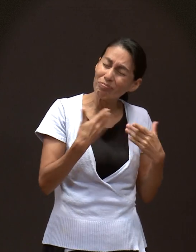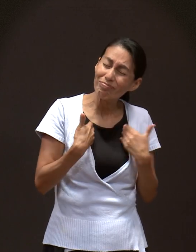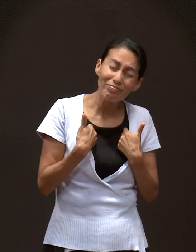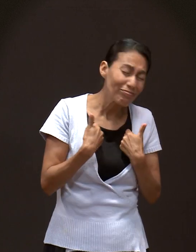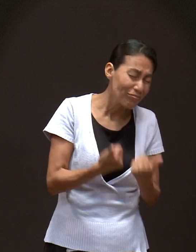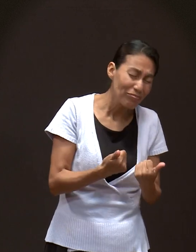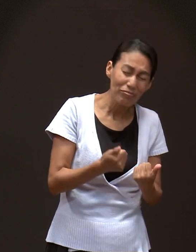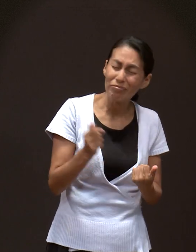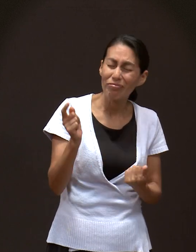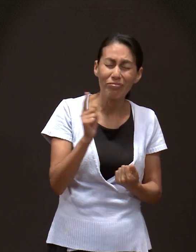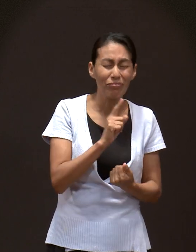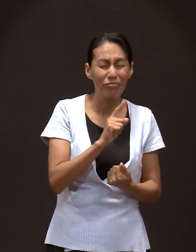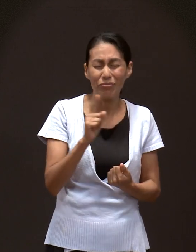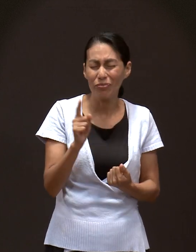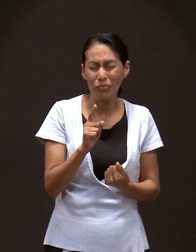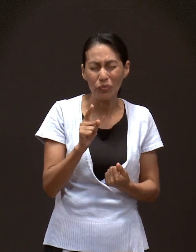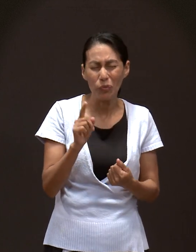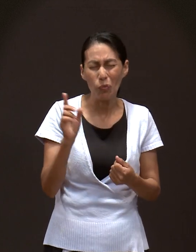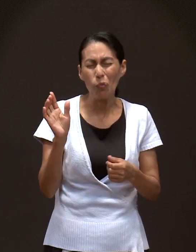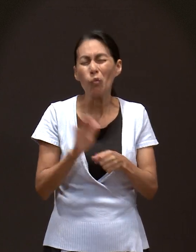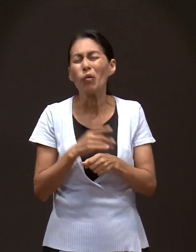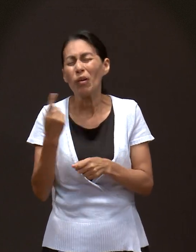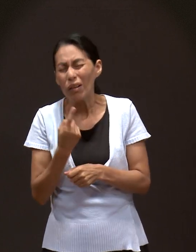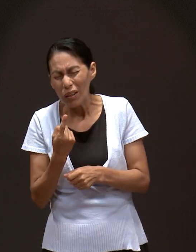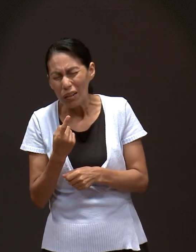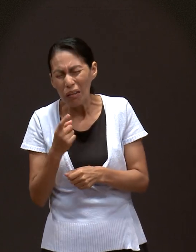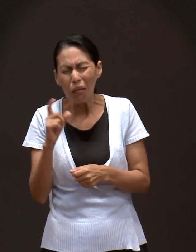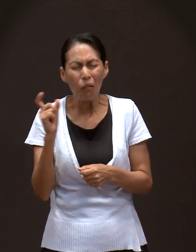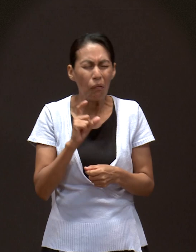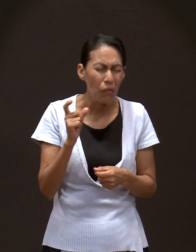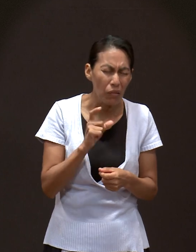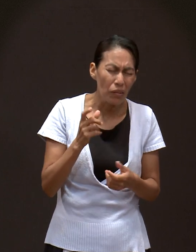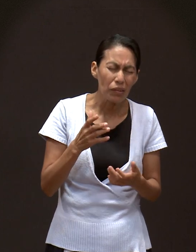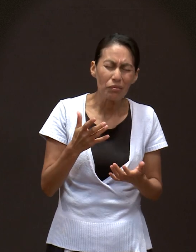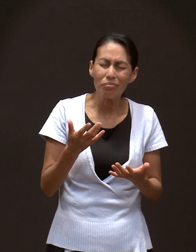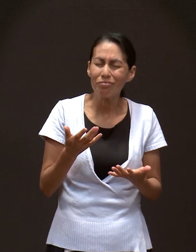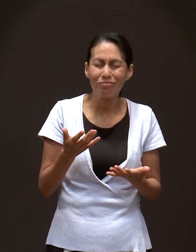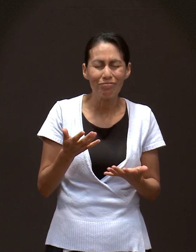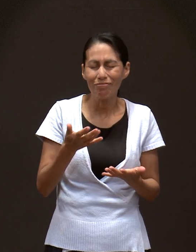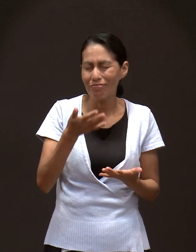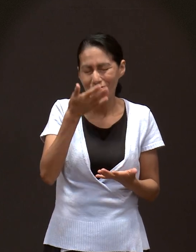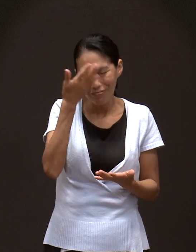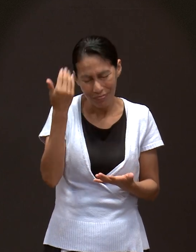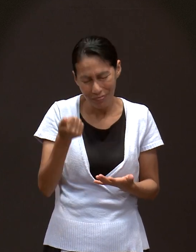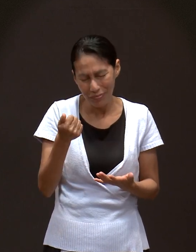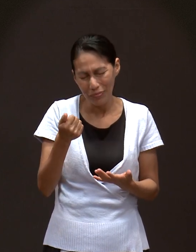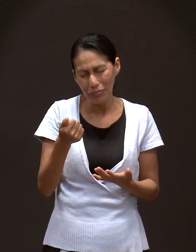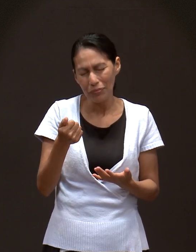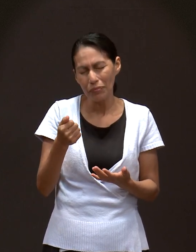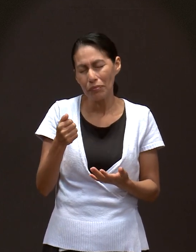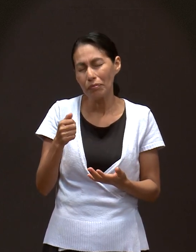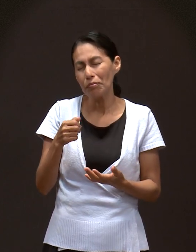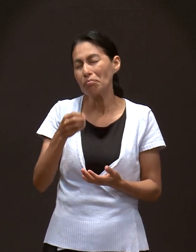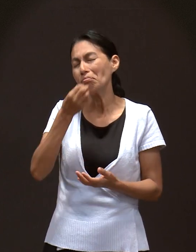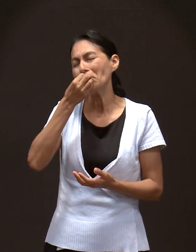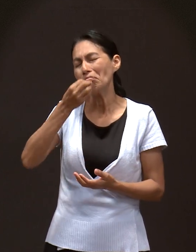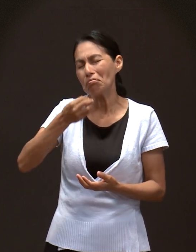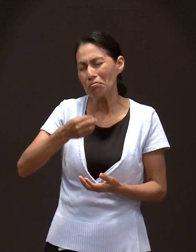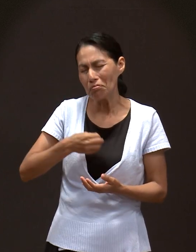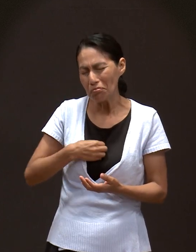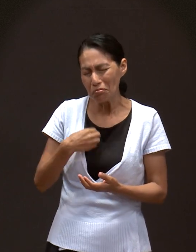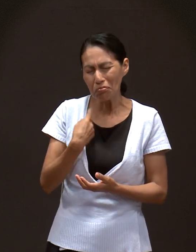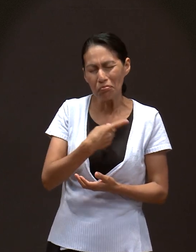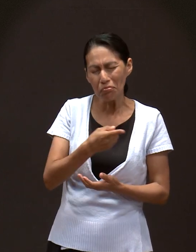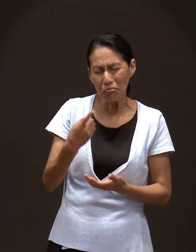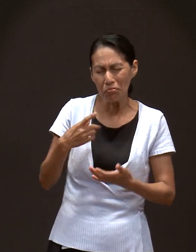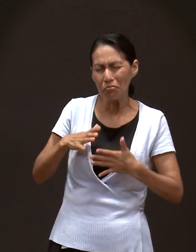nosotros y muchas veces no entendemos el por qué, el cuándo pasó esto. Sin embargo, Padre,